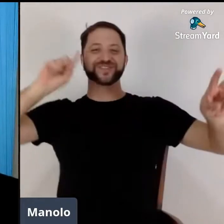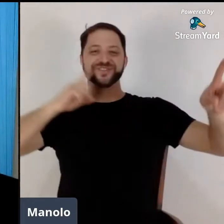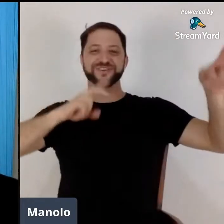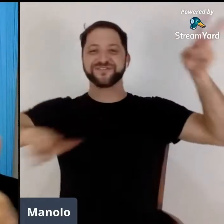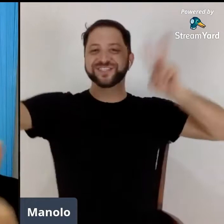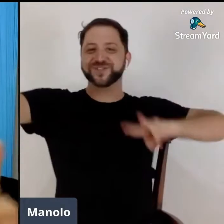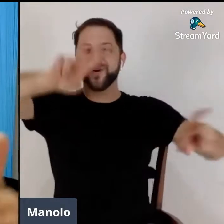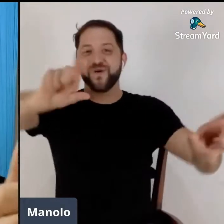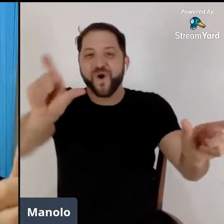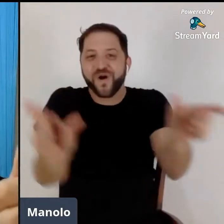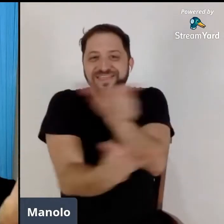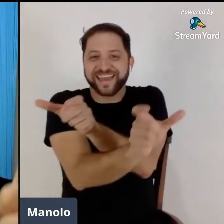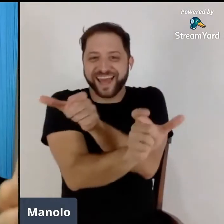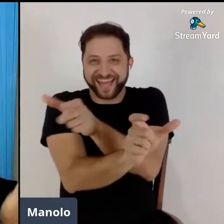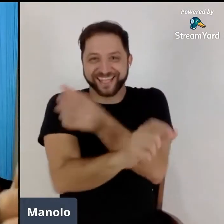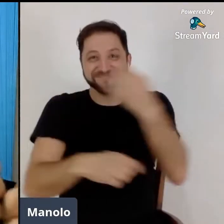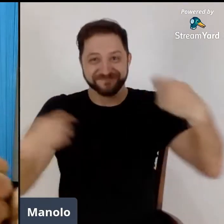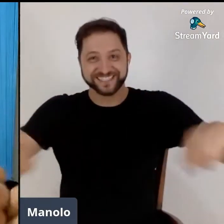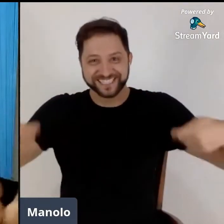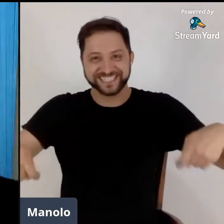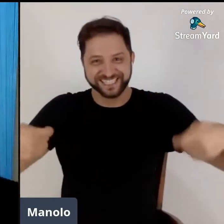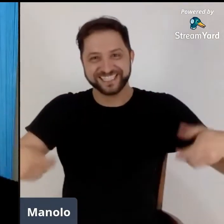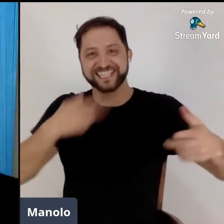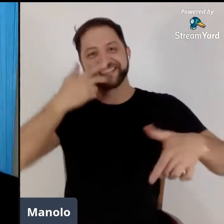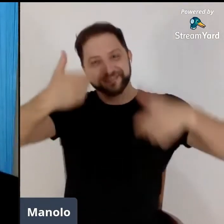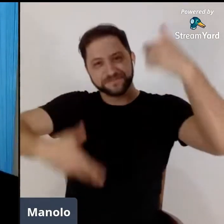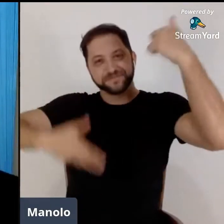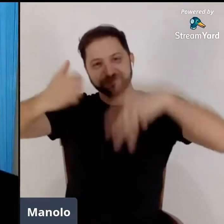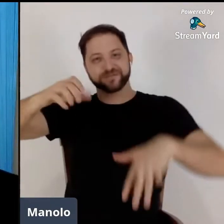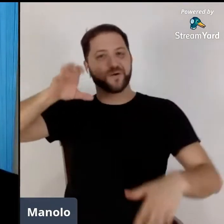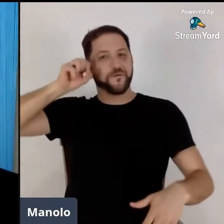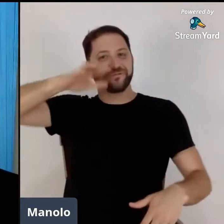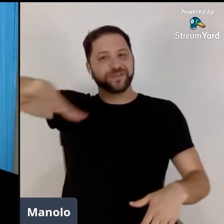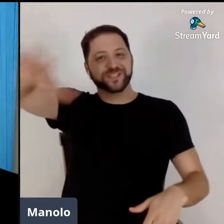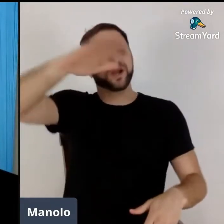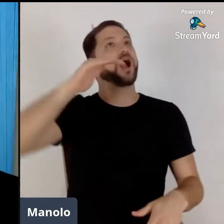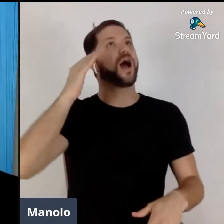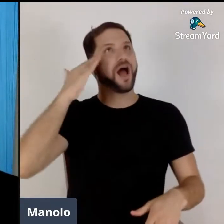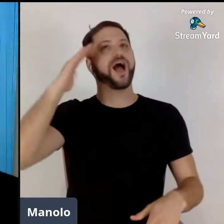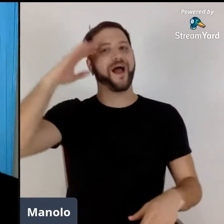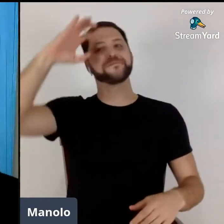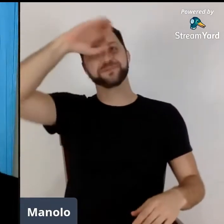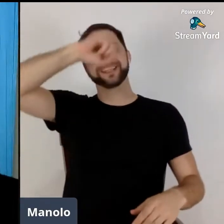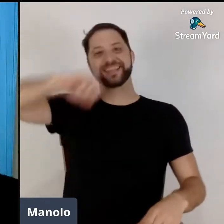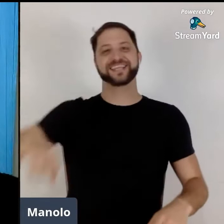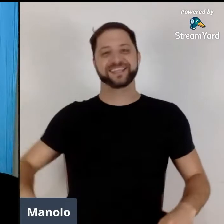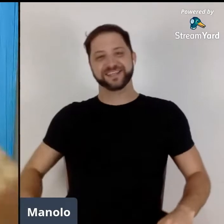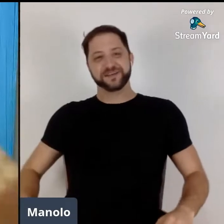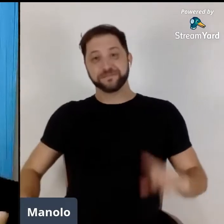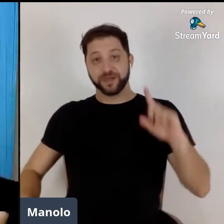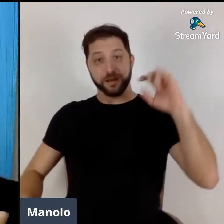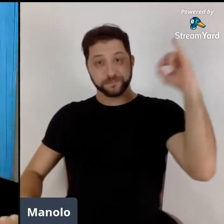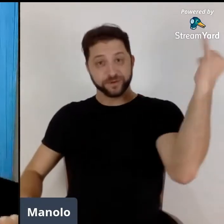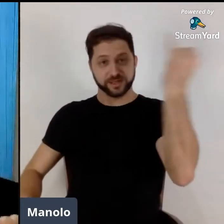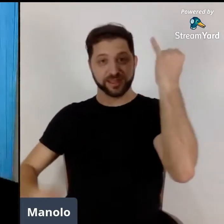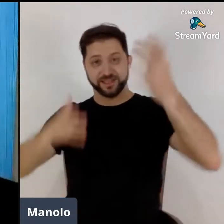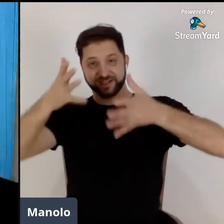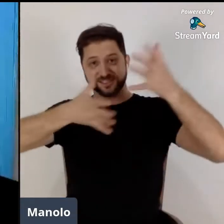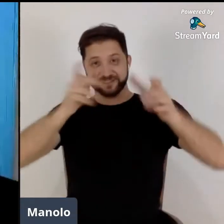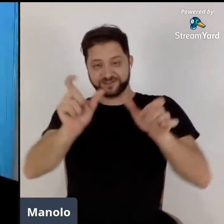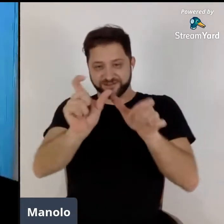É. Isso tudo é importante na Libras,